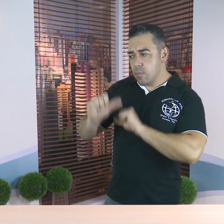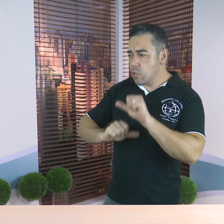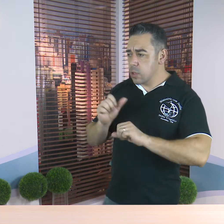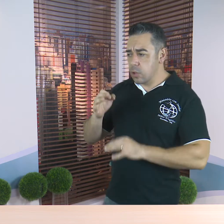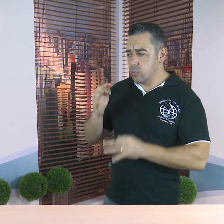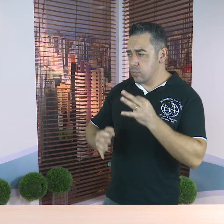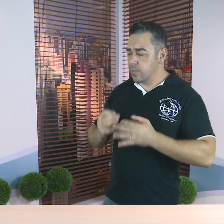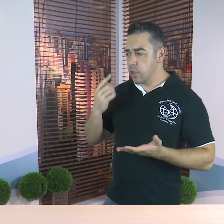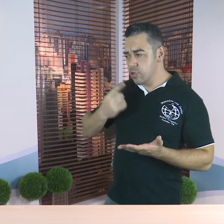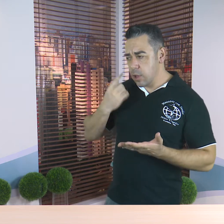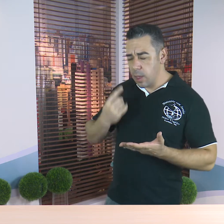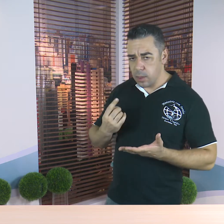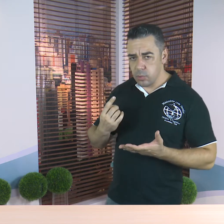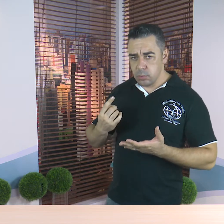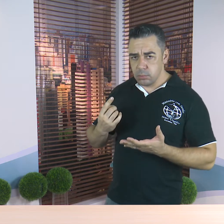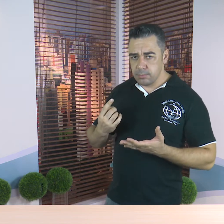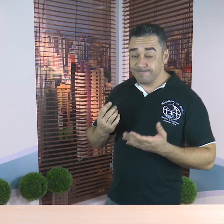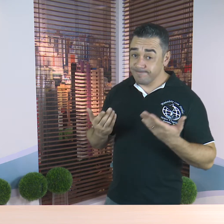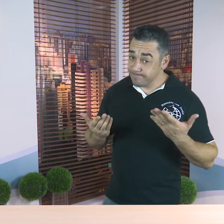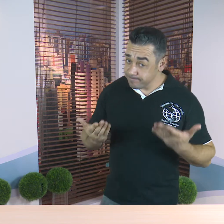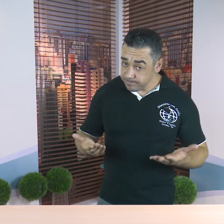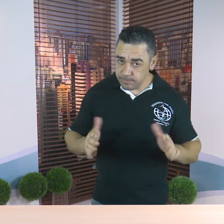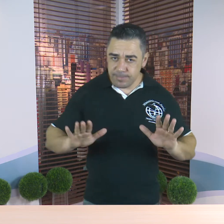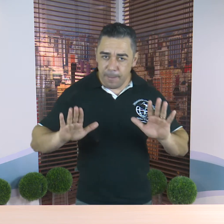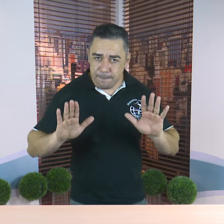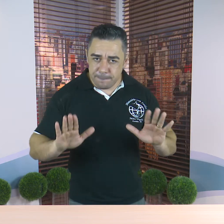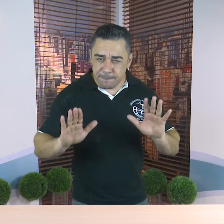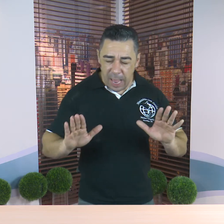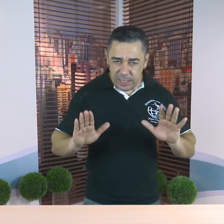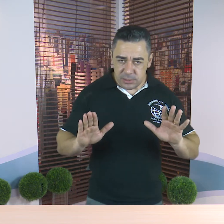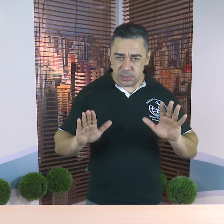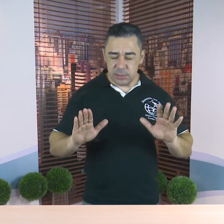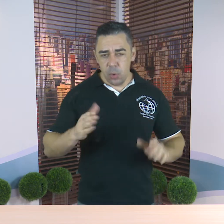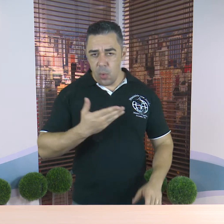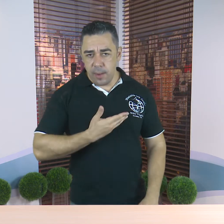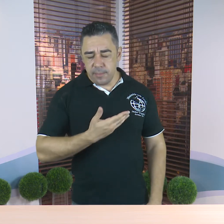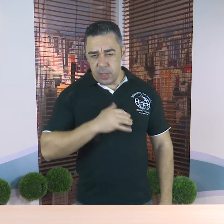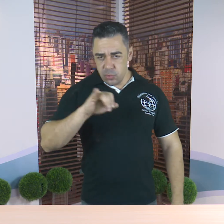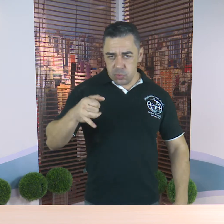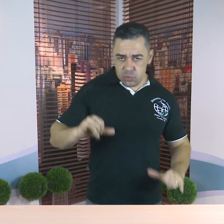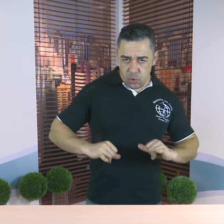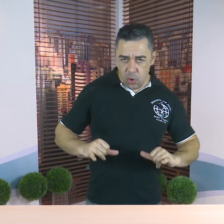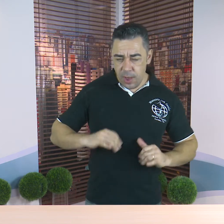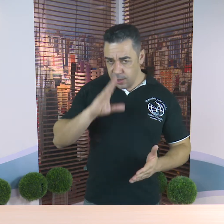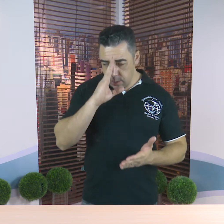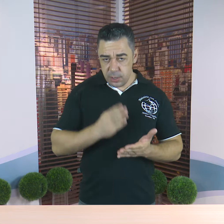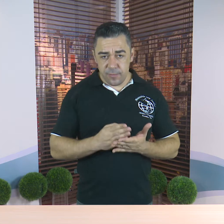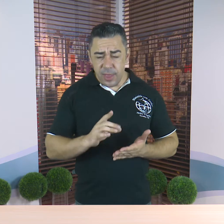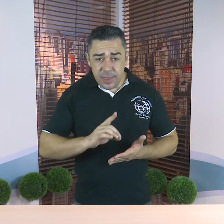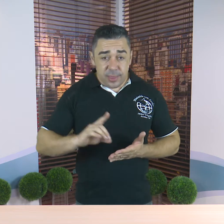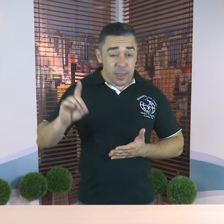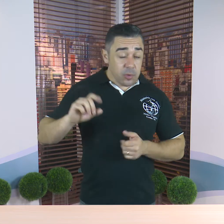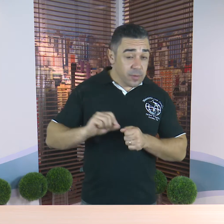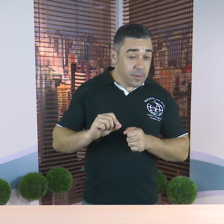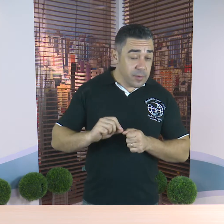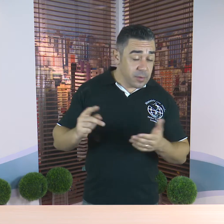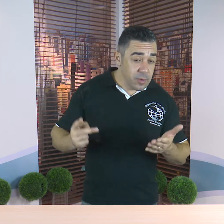o direito e a justiça. Todavia, Bildade acreditava que Deus estaria afligindo a Jó de